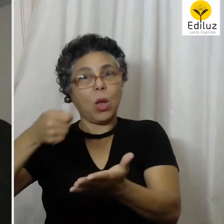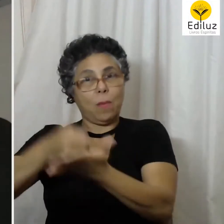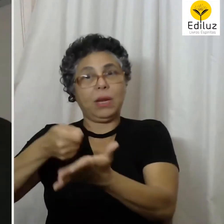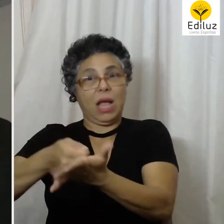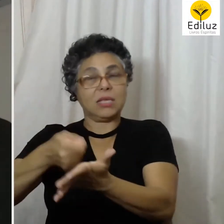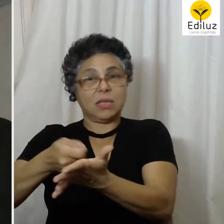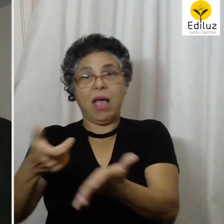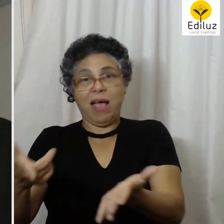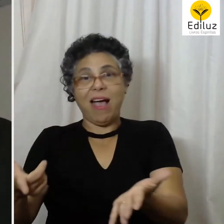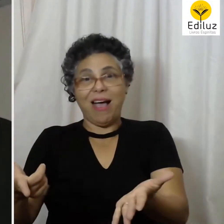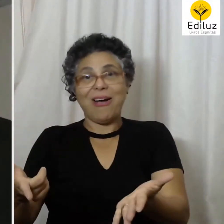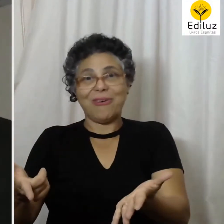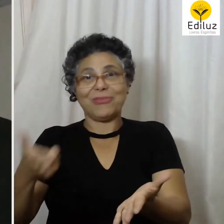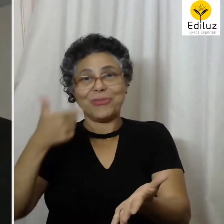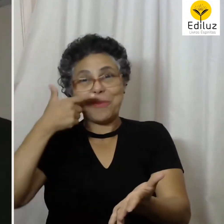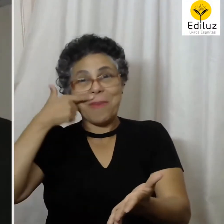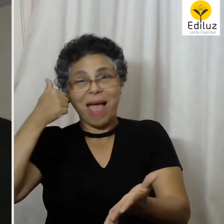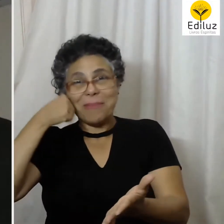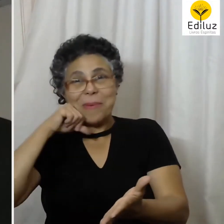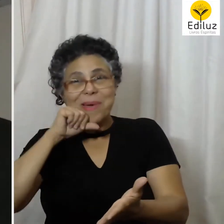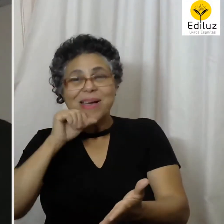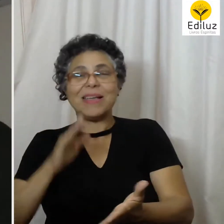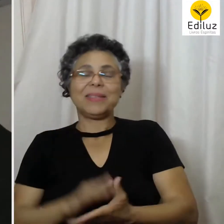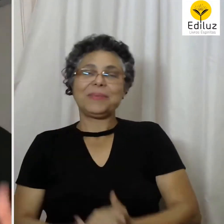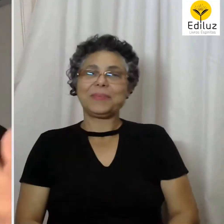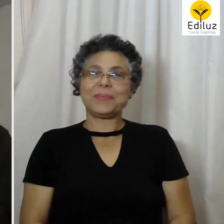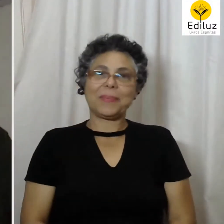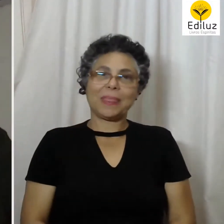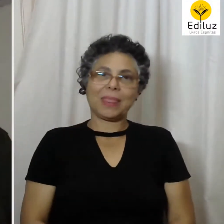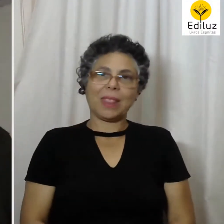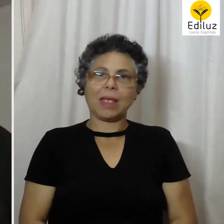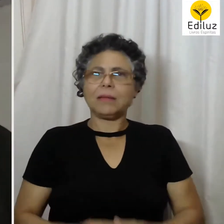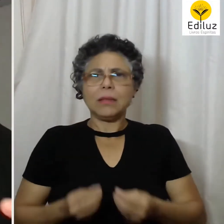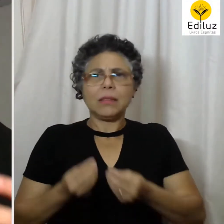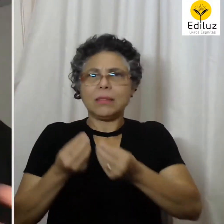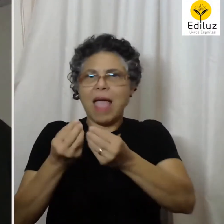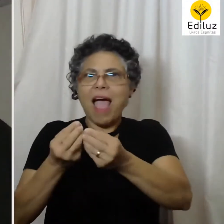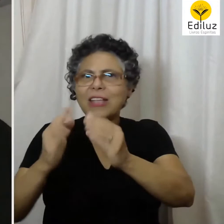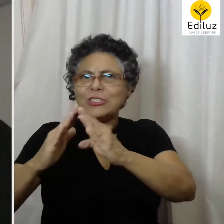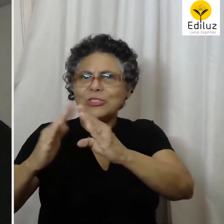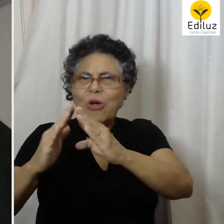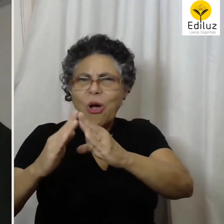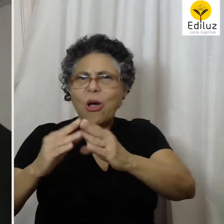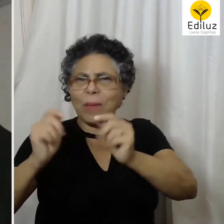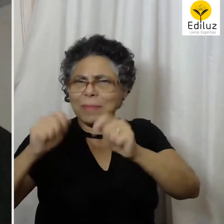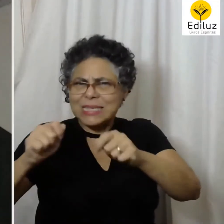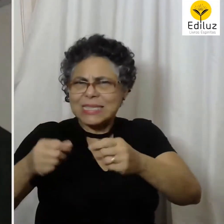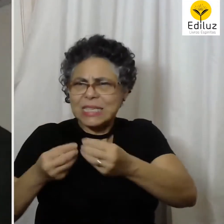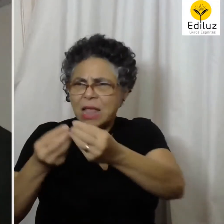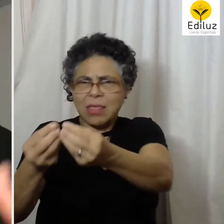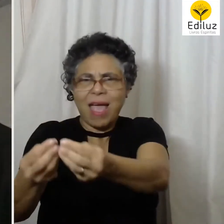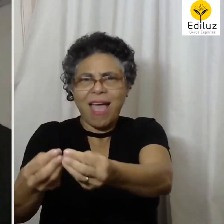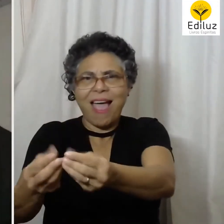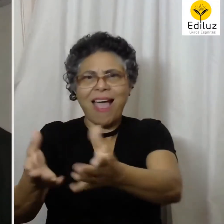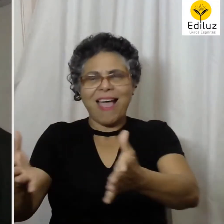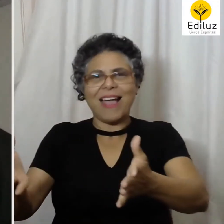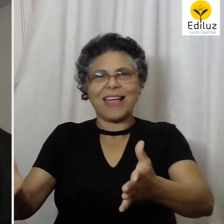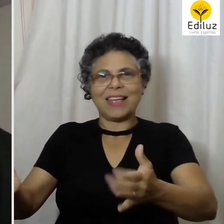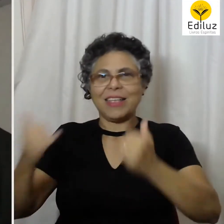né, dos pais fazê-lo, que dá acesso a esses filhos